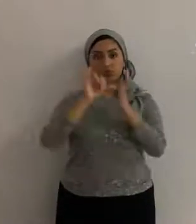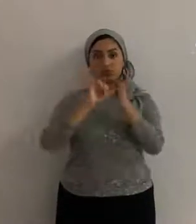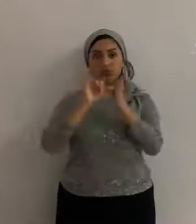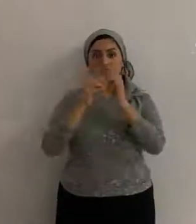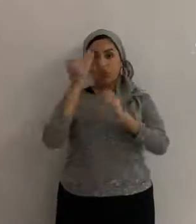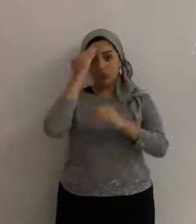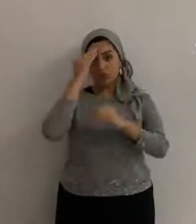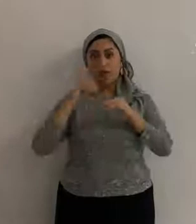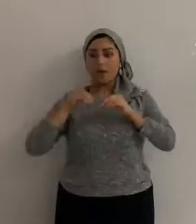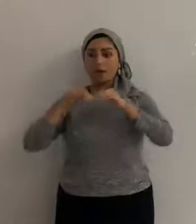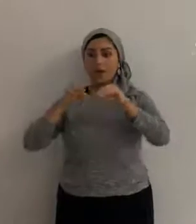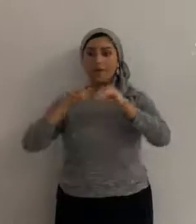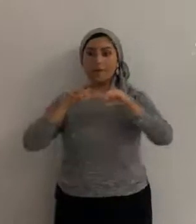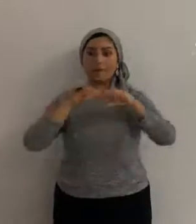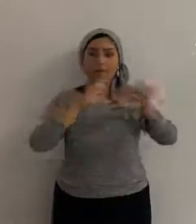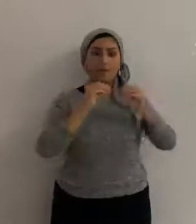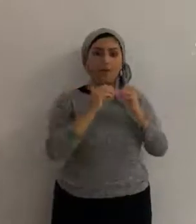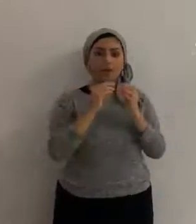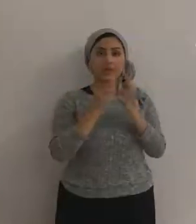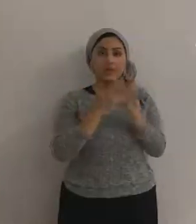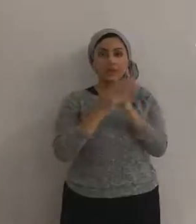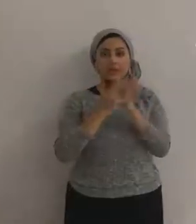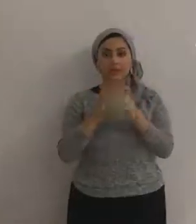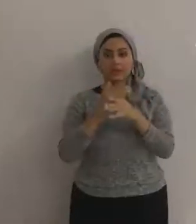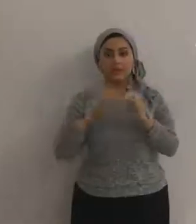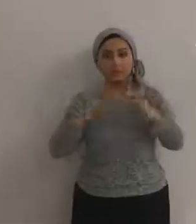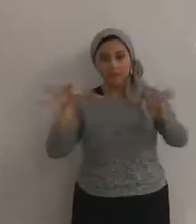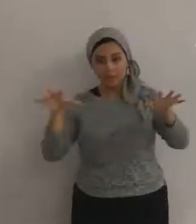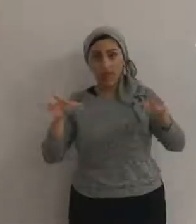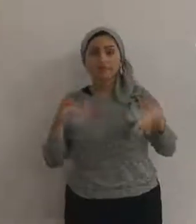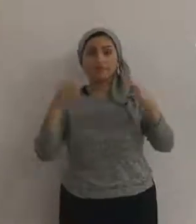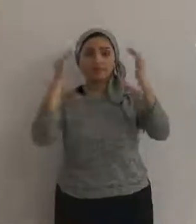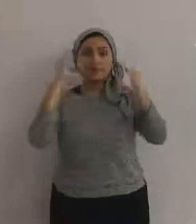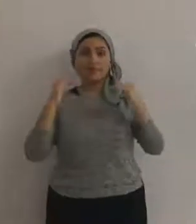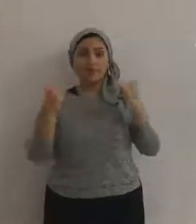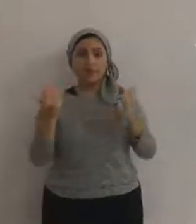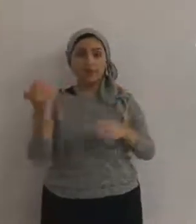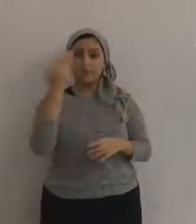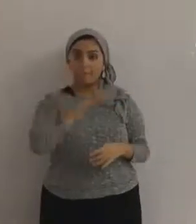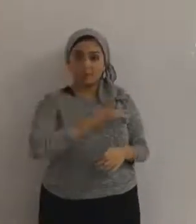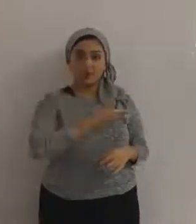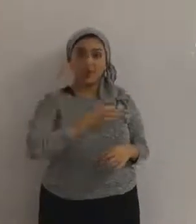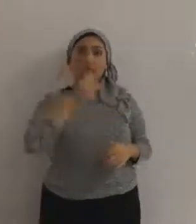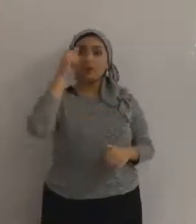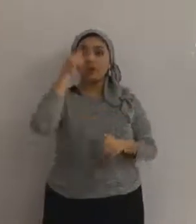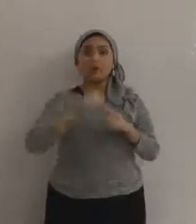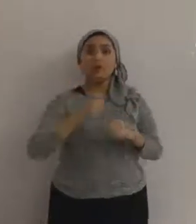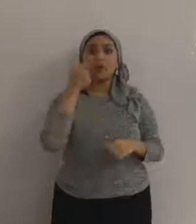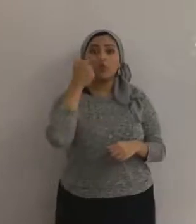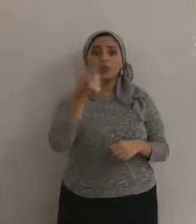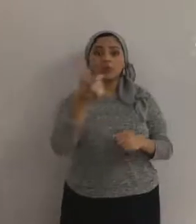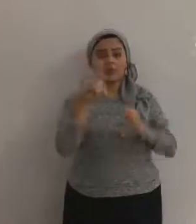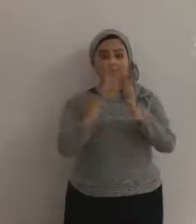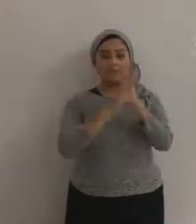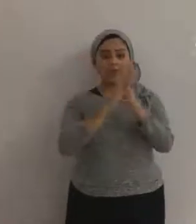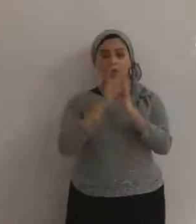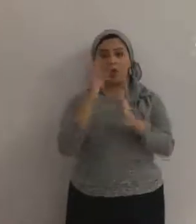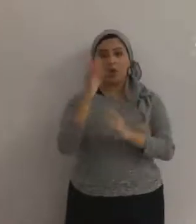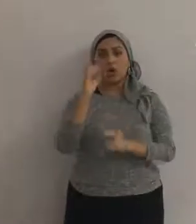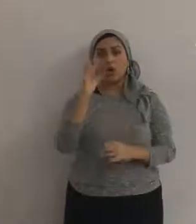esa manera es más recomendado el video. Bueno, recuerden ver el video, por favor. El cótel es parte del